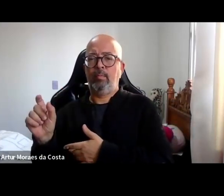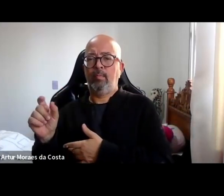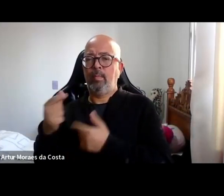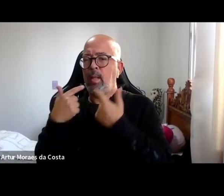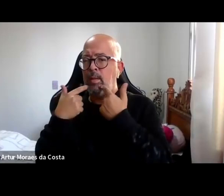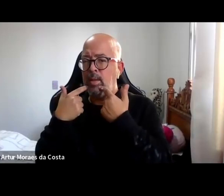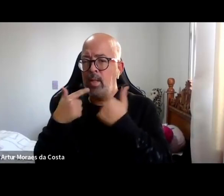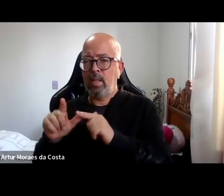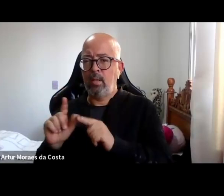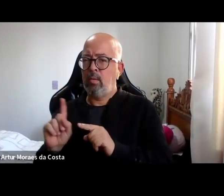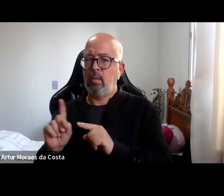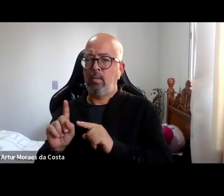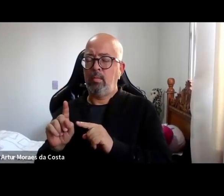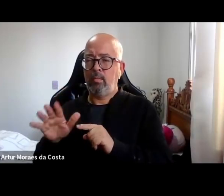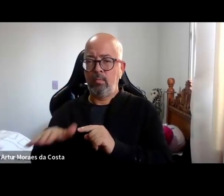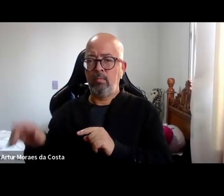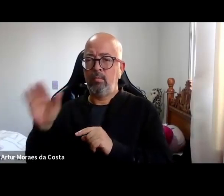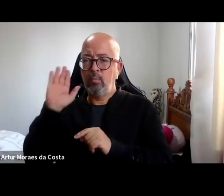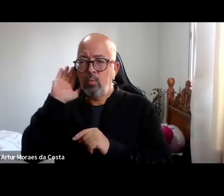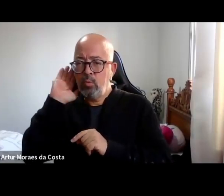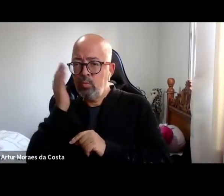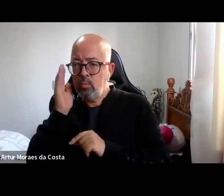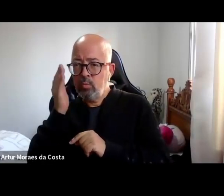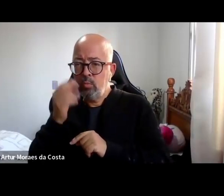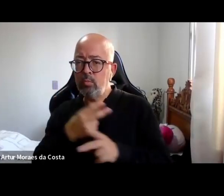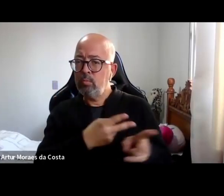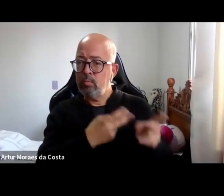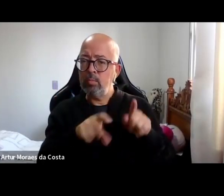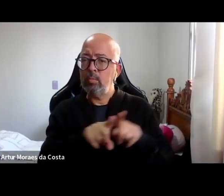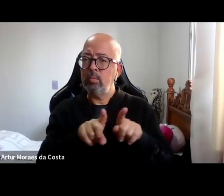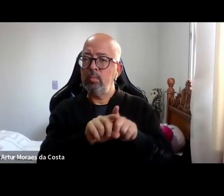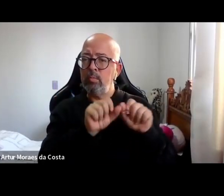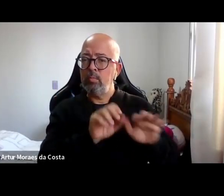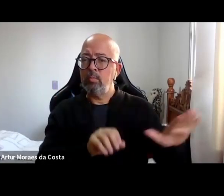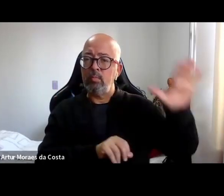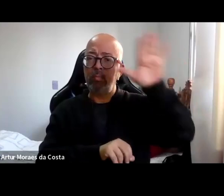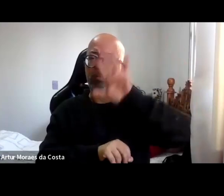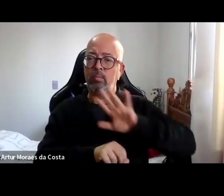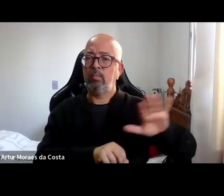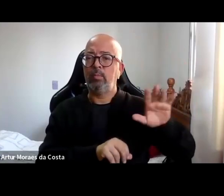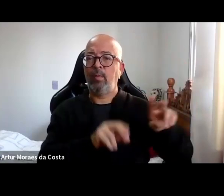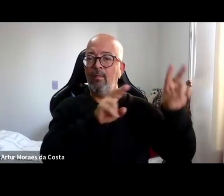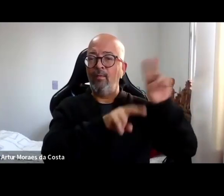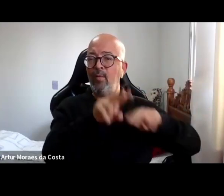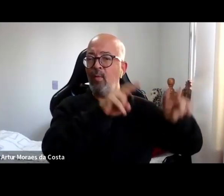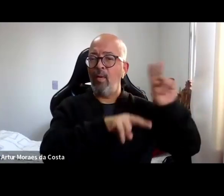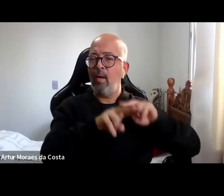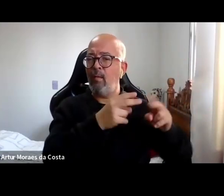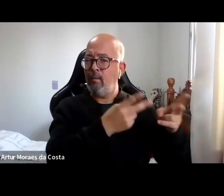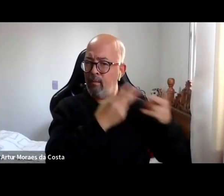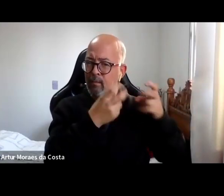representación lo más exacta y completa posible de la interpretación en la que está en ese momento eh